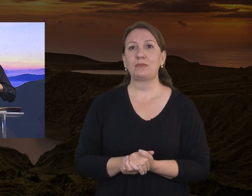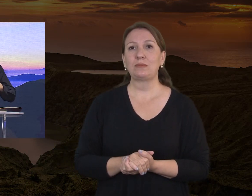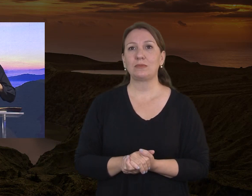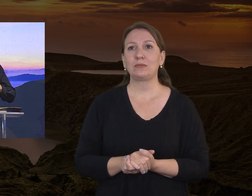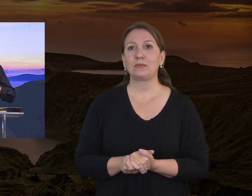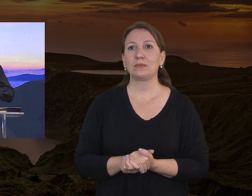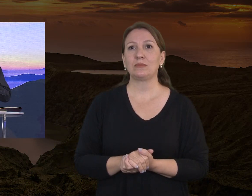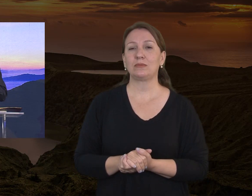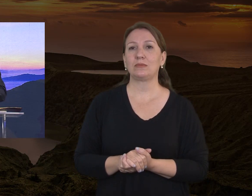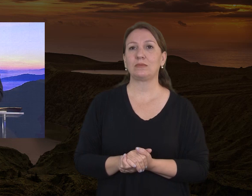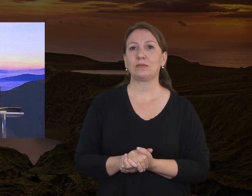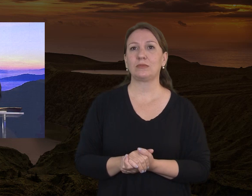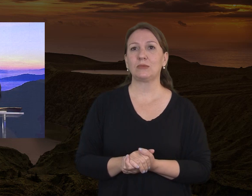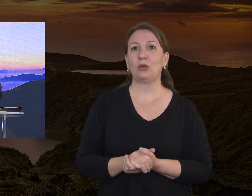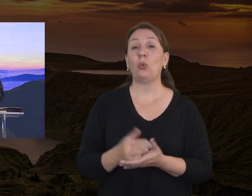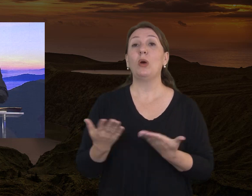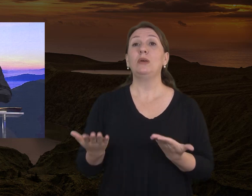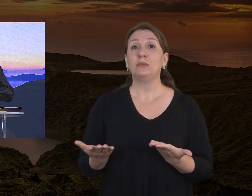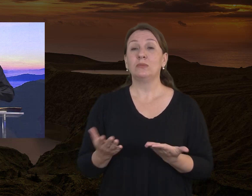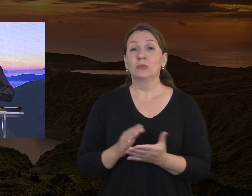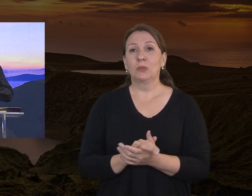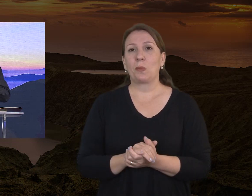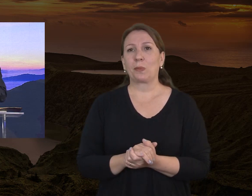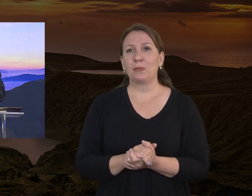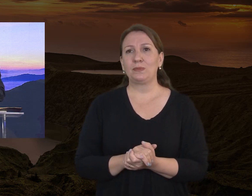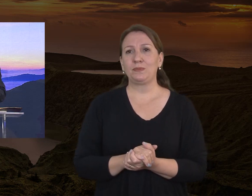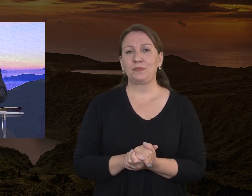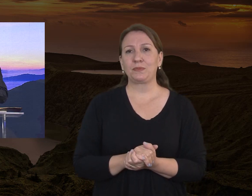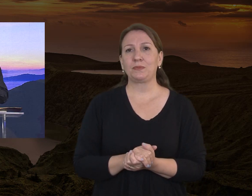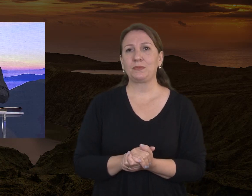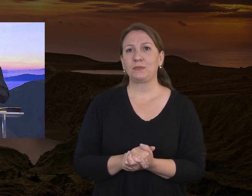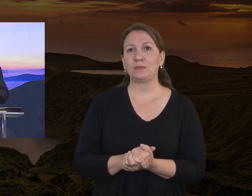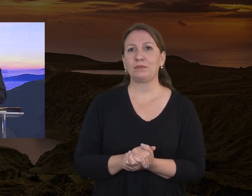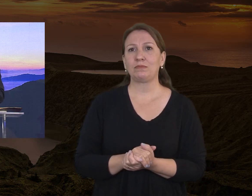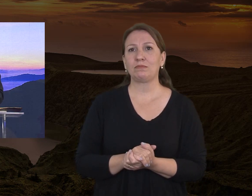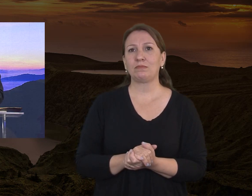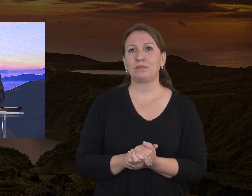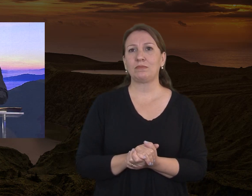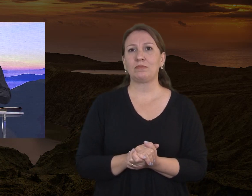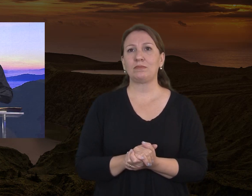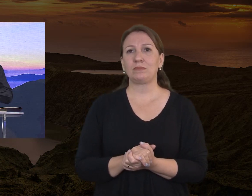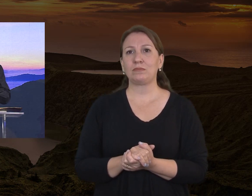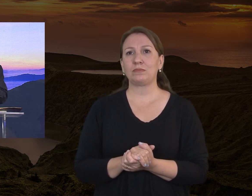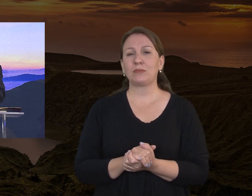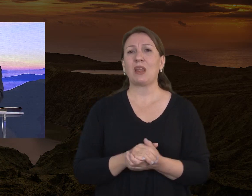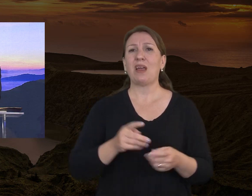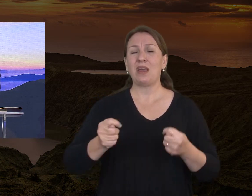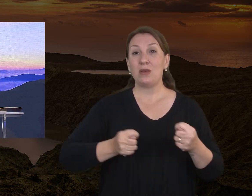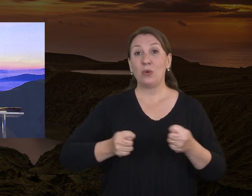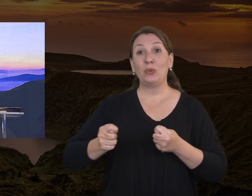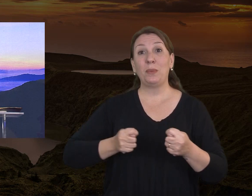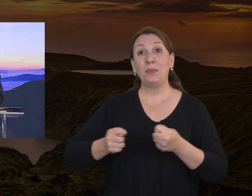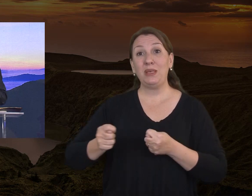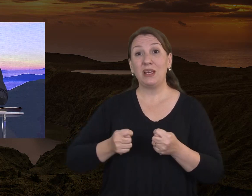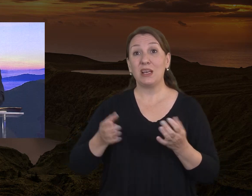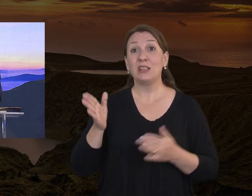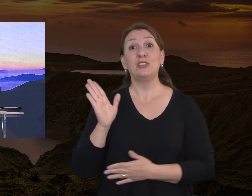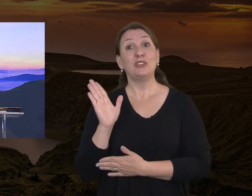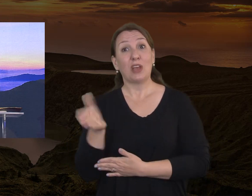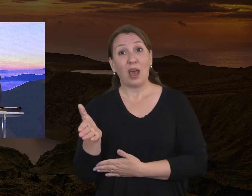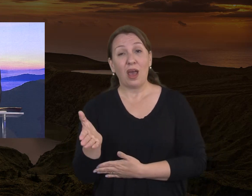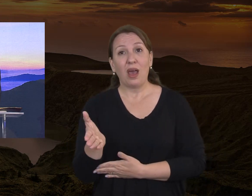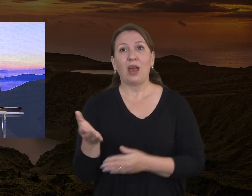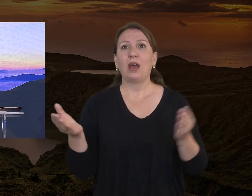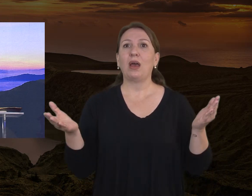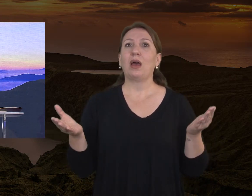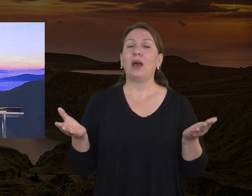durante os tempos, né? Durante os tempos, essa gestão está acontecendo, não parou,